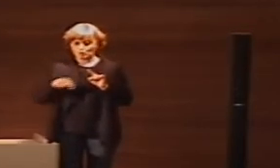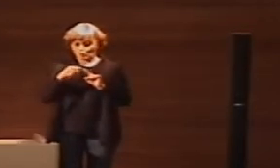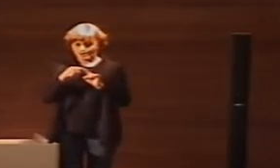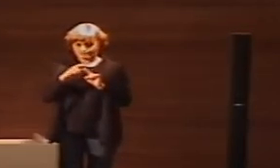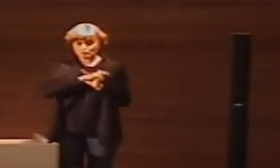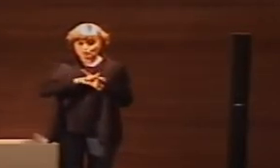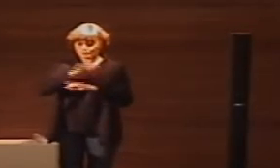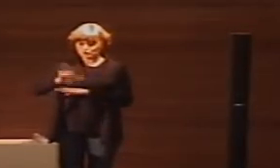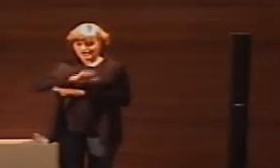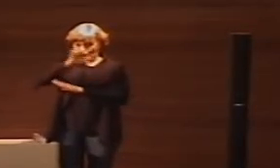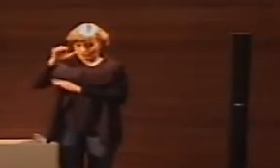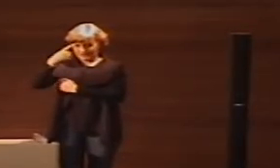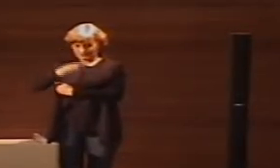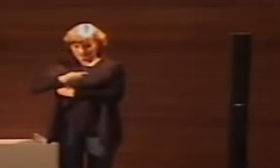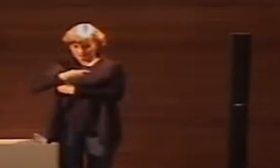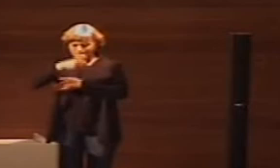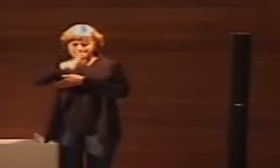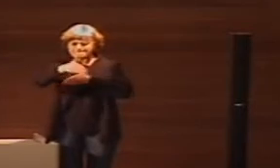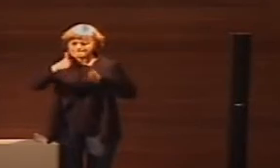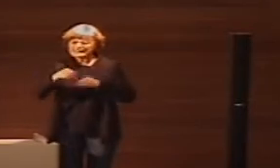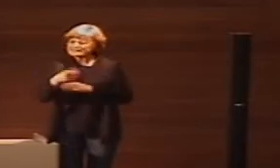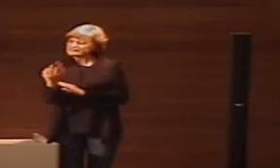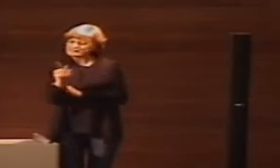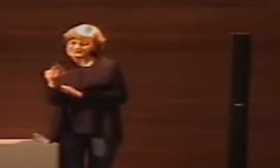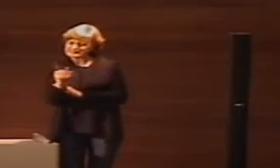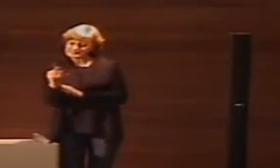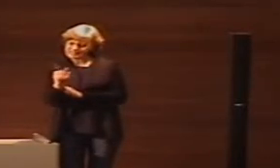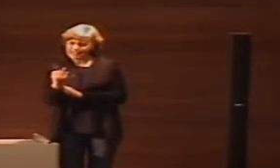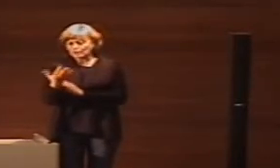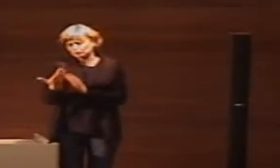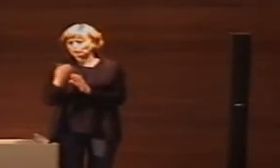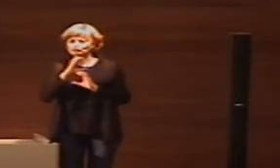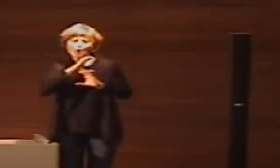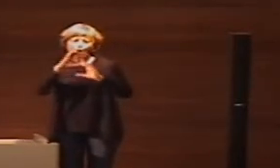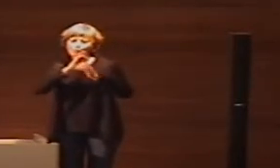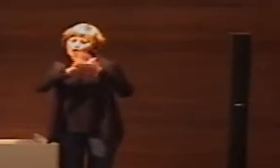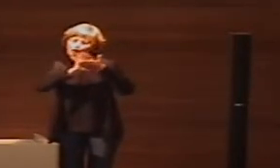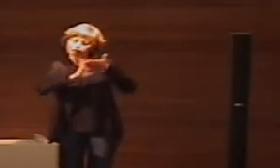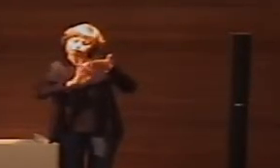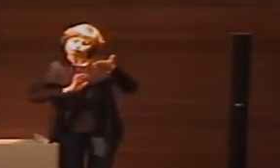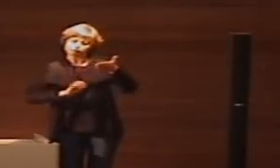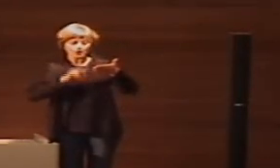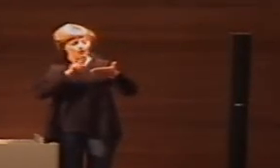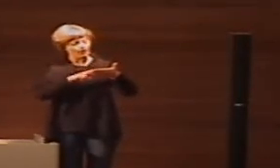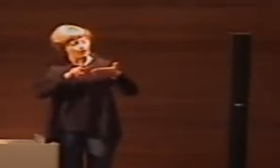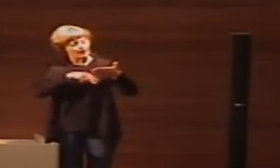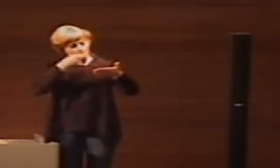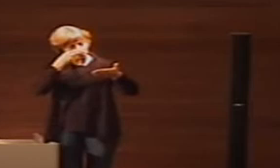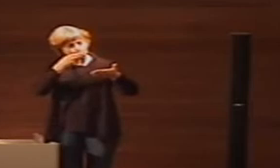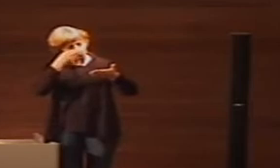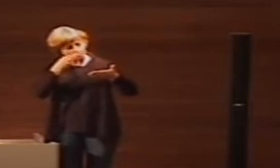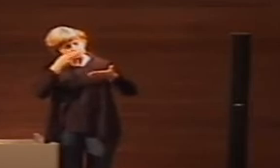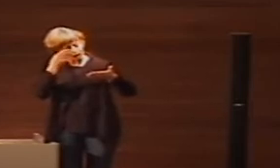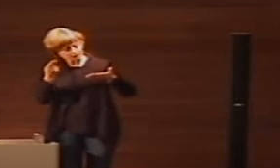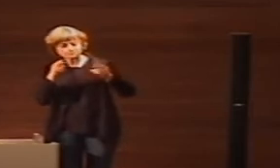El paquete de economía circular es una comunicación muy interesante donde se habla de residuos y de muchas otras cuestiones y